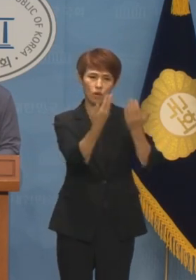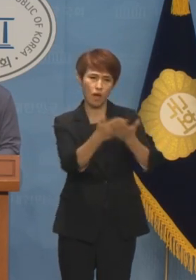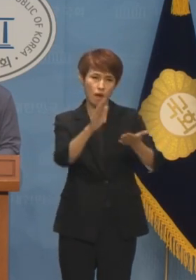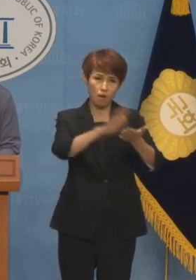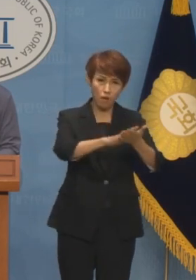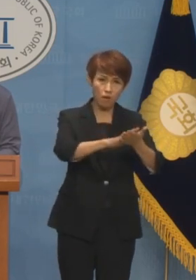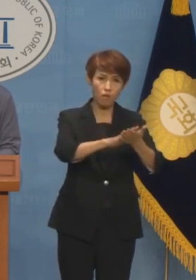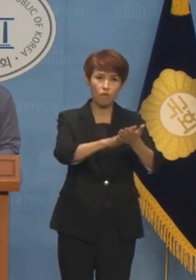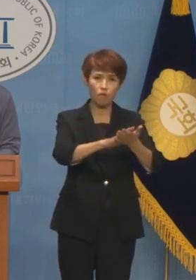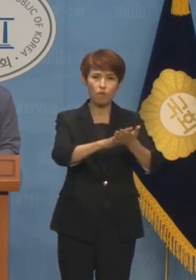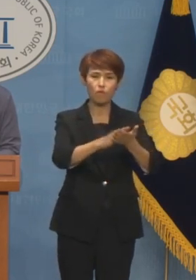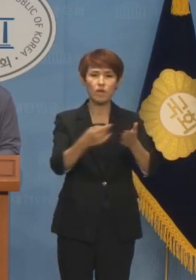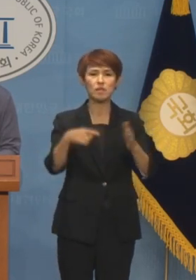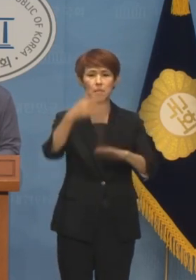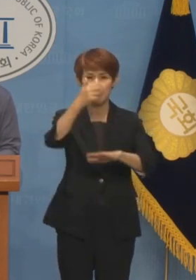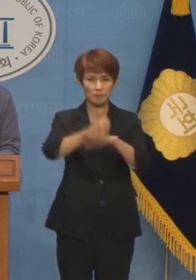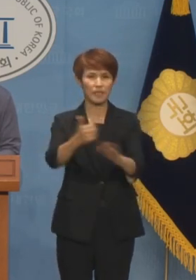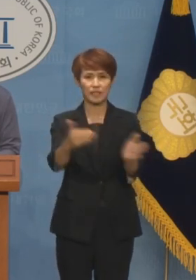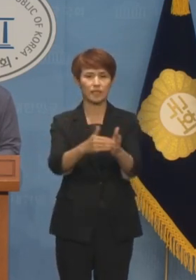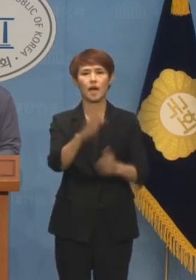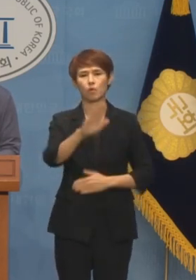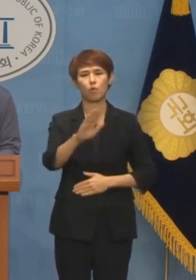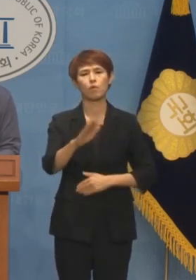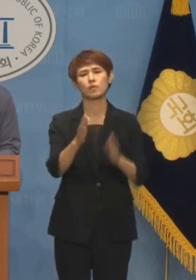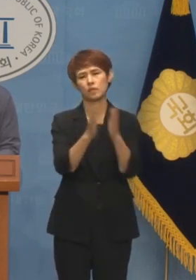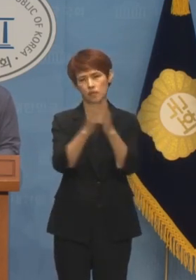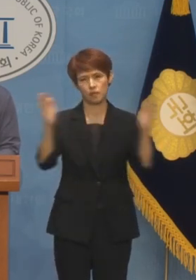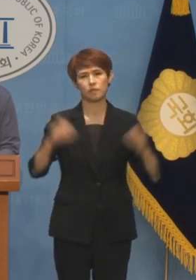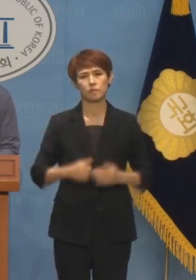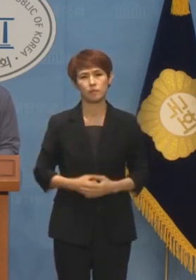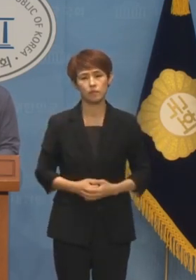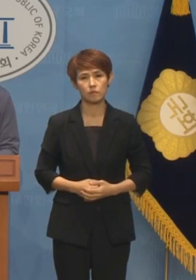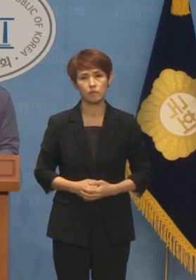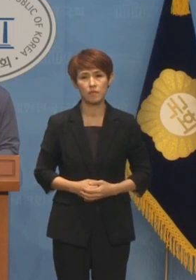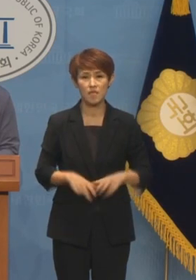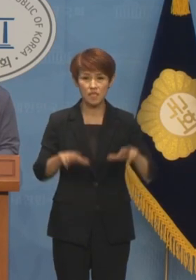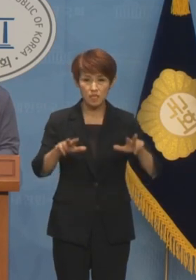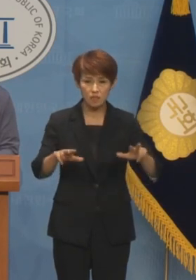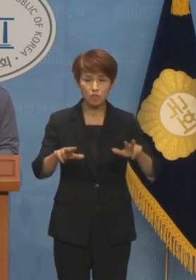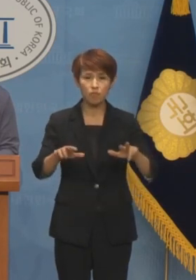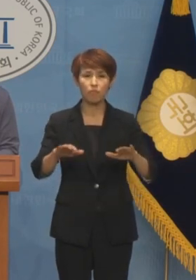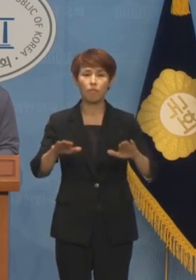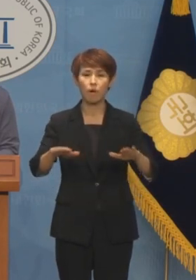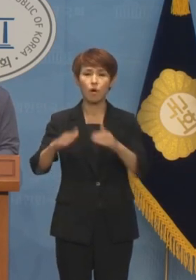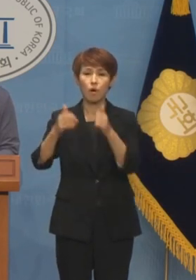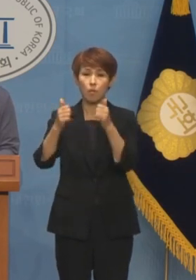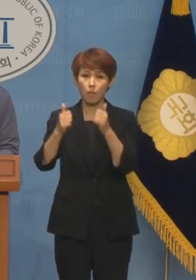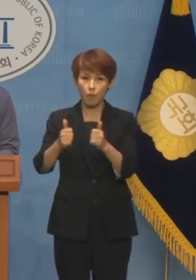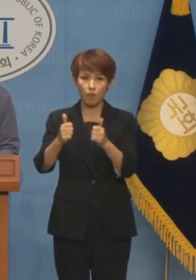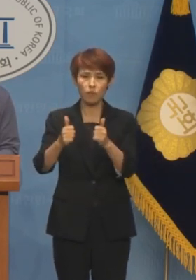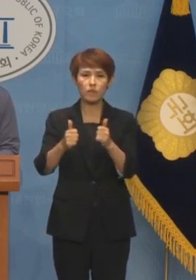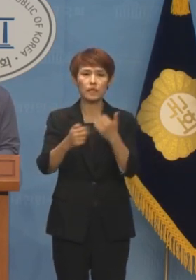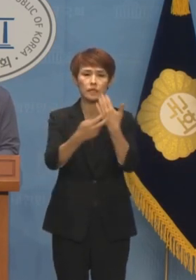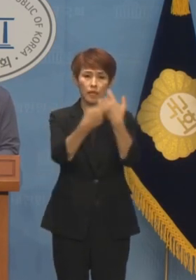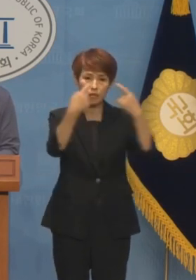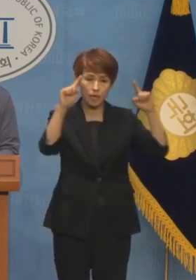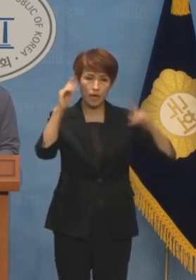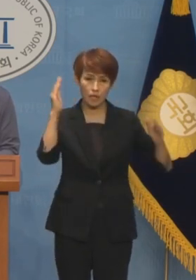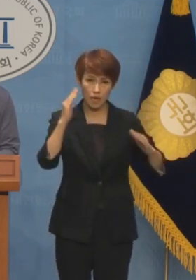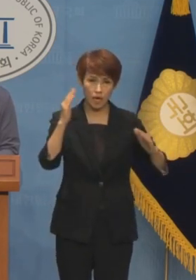향한 마침표가 아니라 시작점입니다. 당장 법원은 의대생의 원고